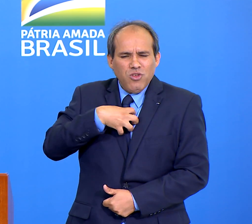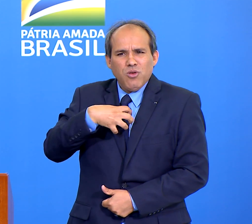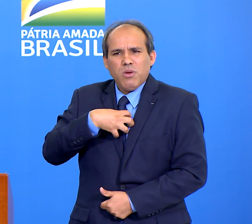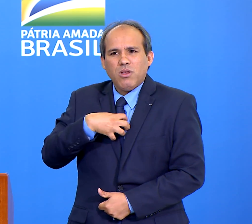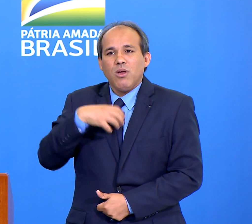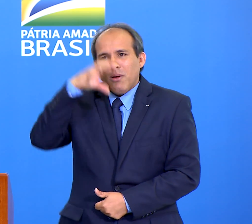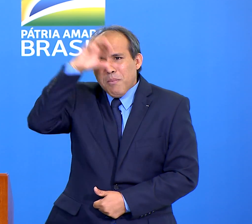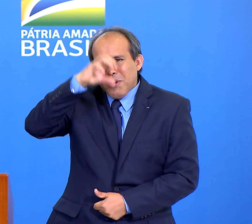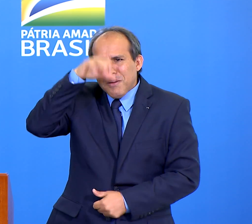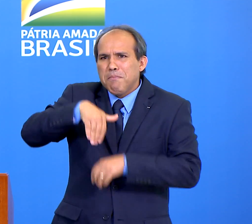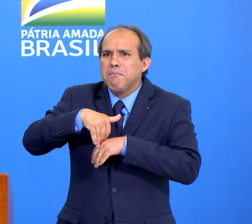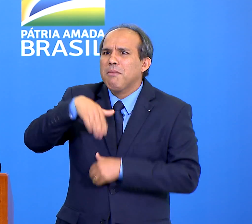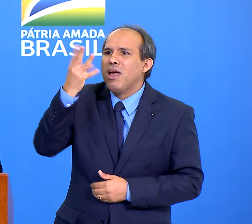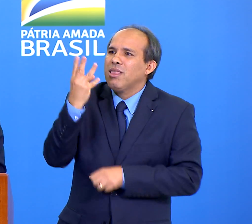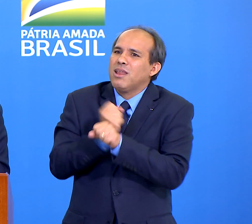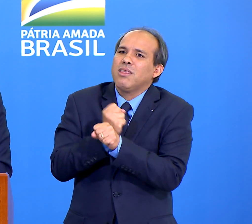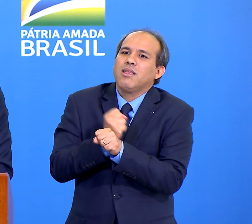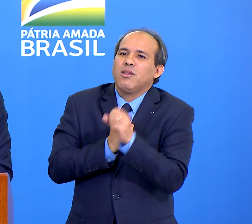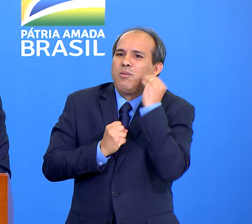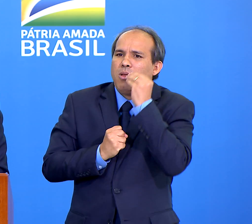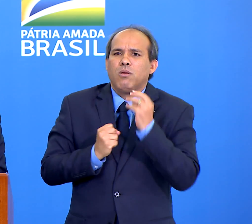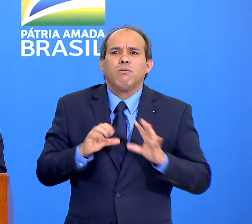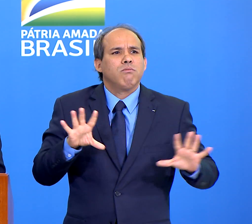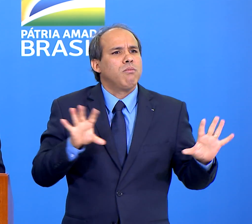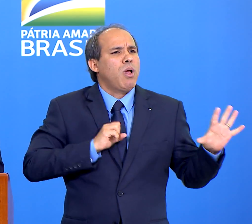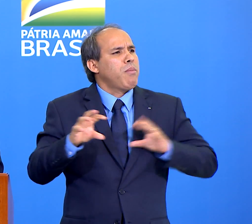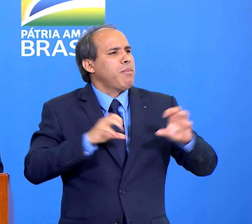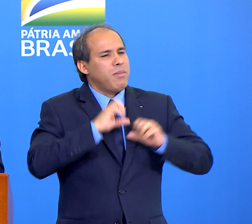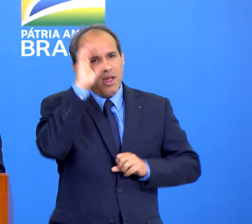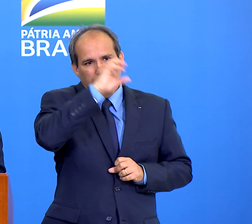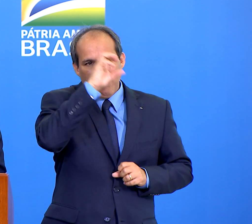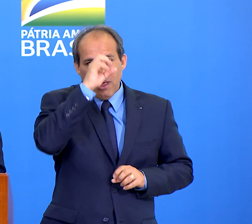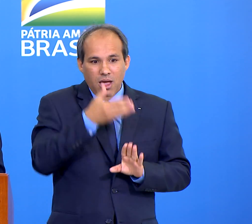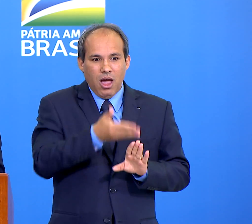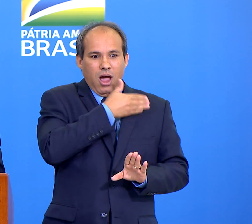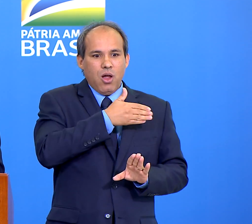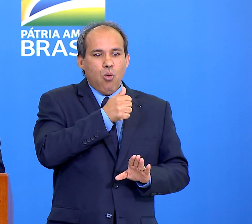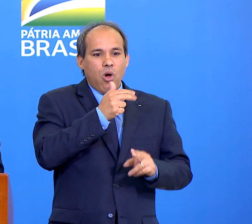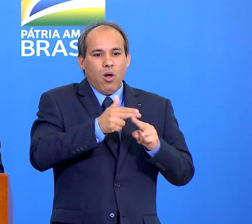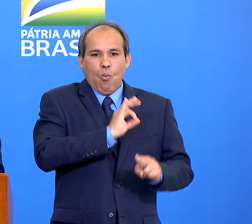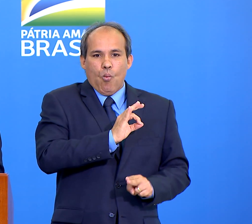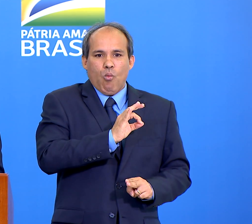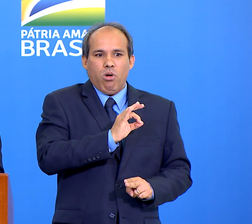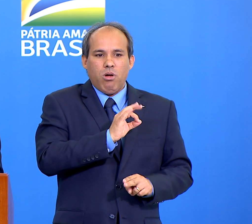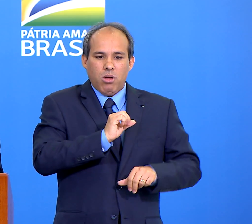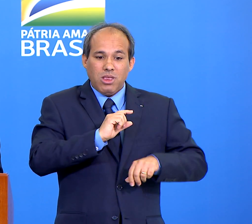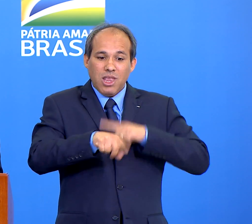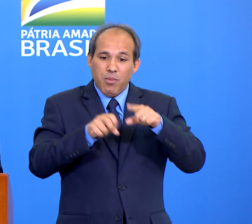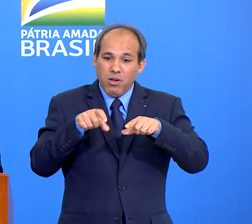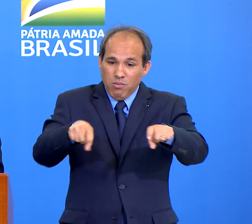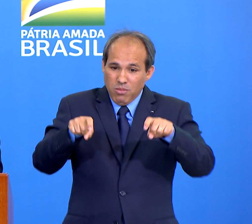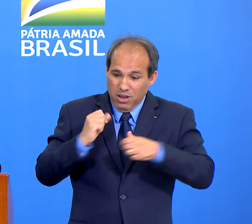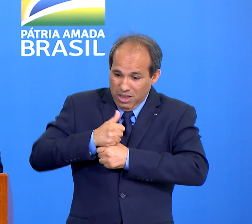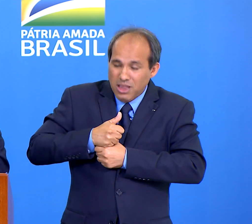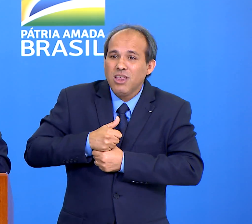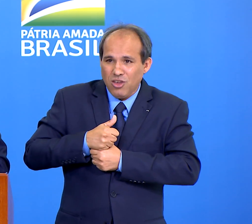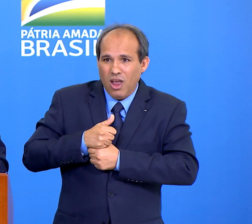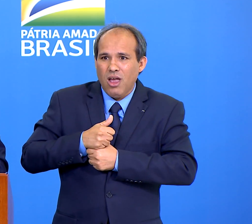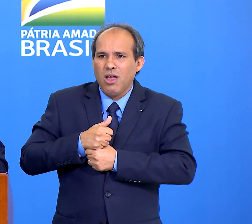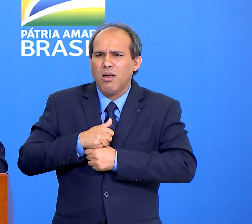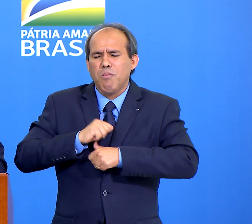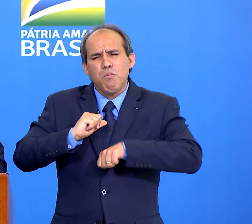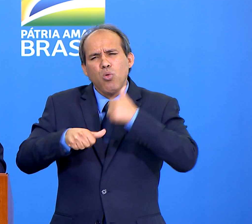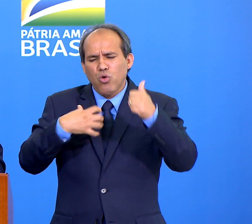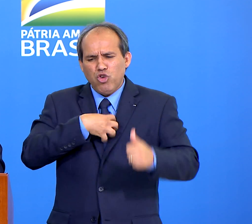nesses três anos e Sem dúvida nenhuma minha vida é antes da caixa depois da caixa pois eu também sou o Pedro da Caixa o